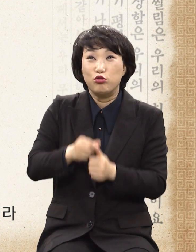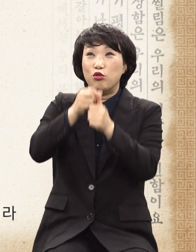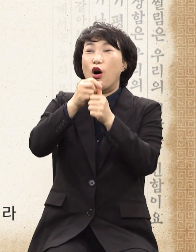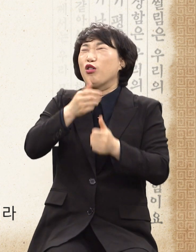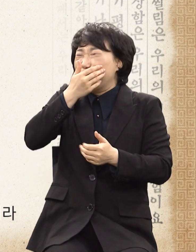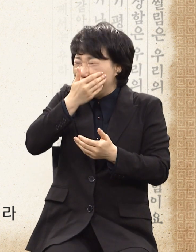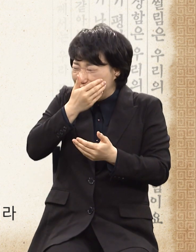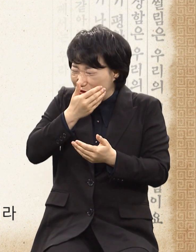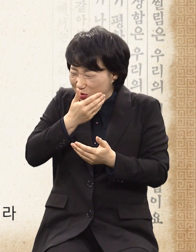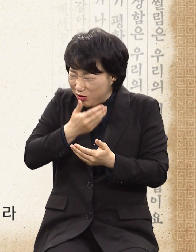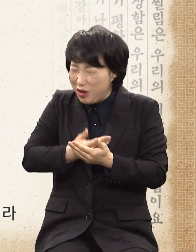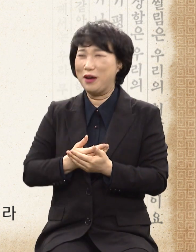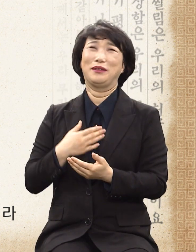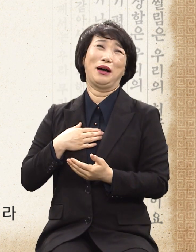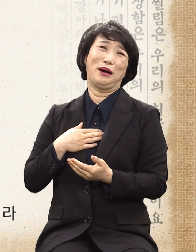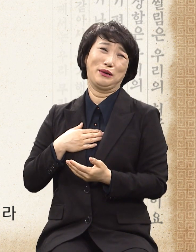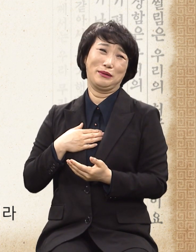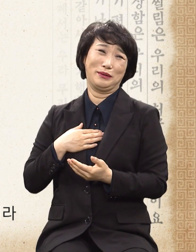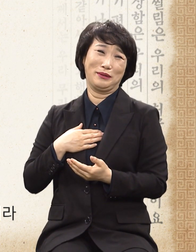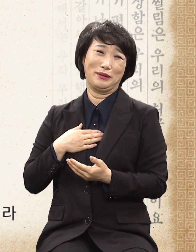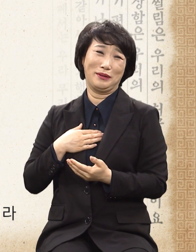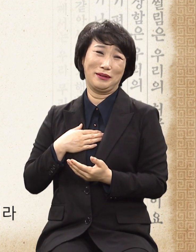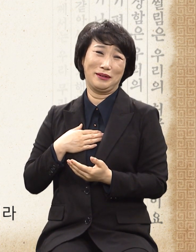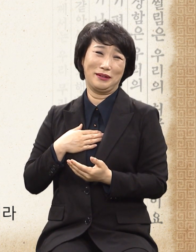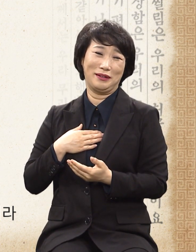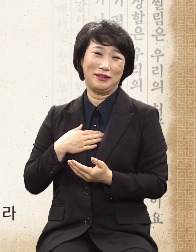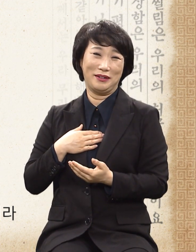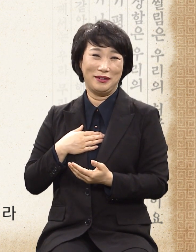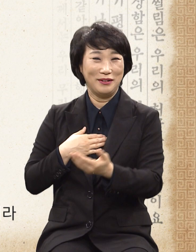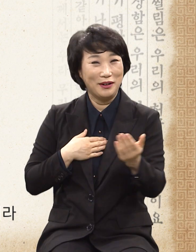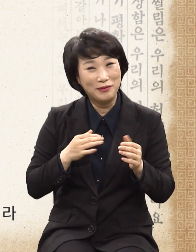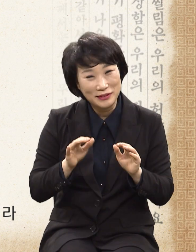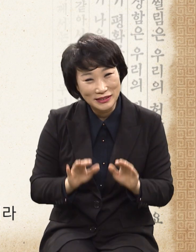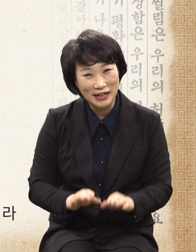얼마나 소중한 것이냐. 예.